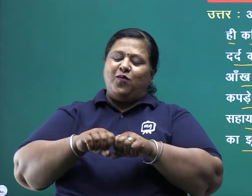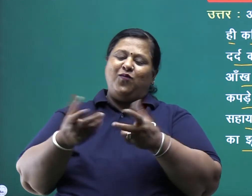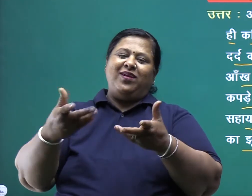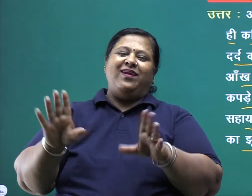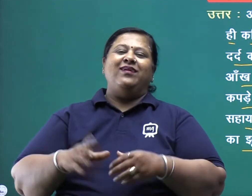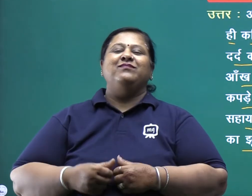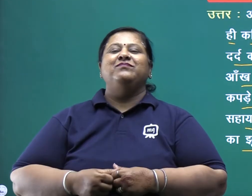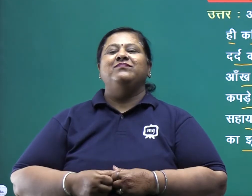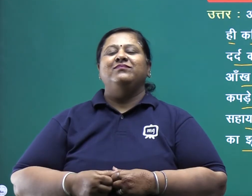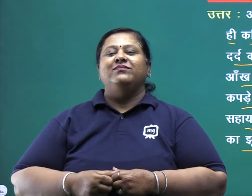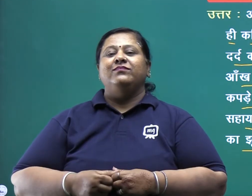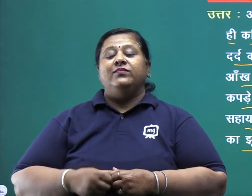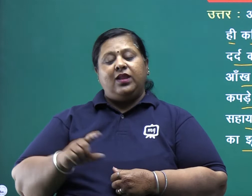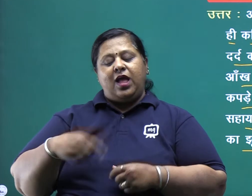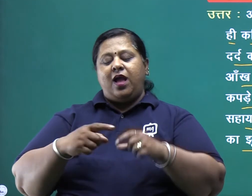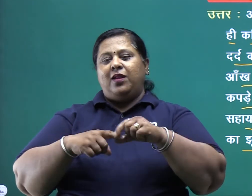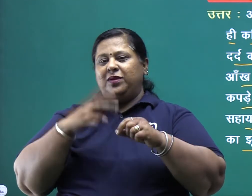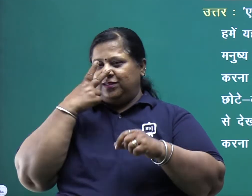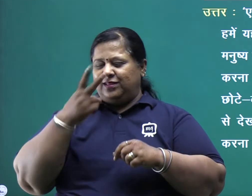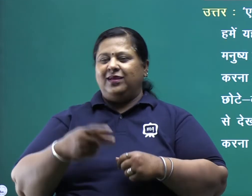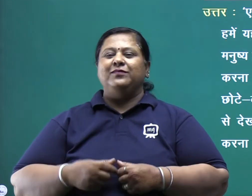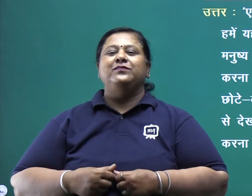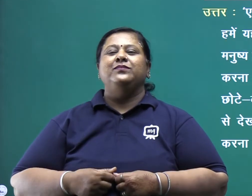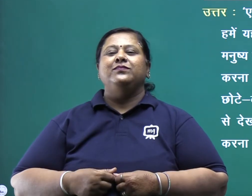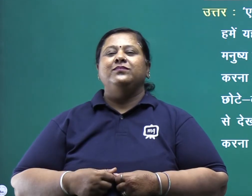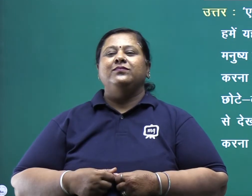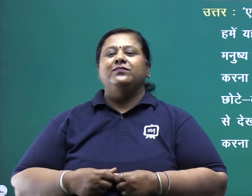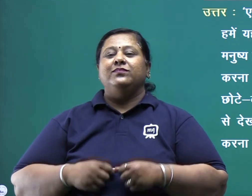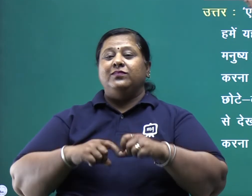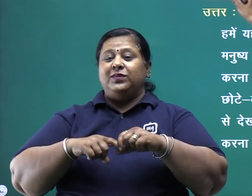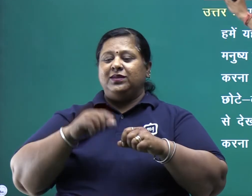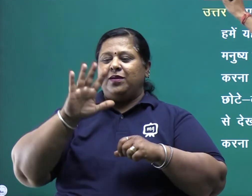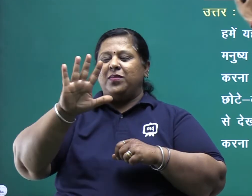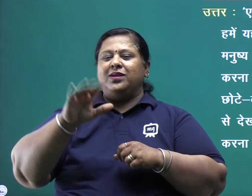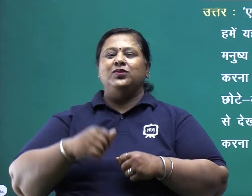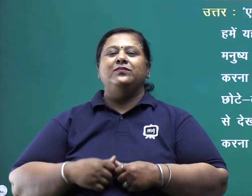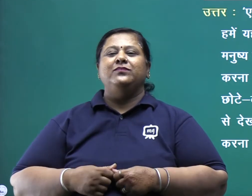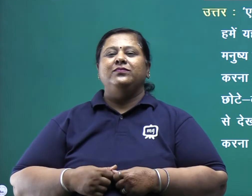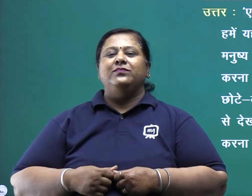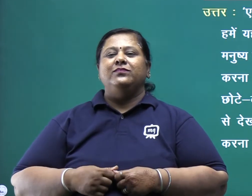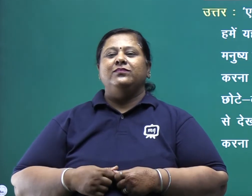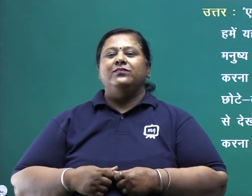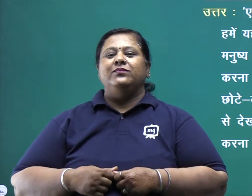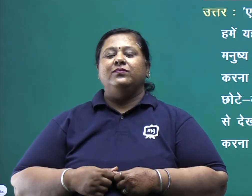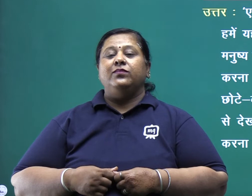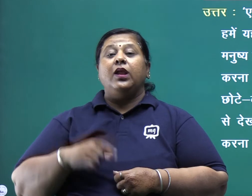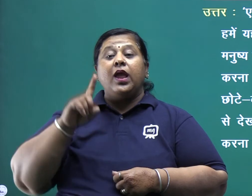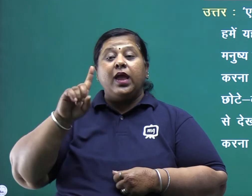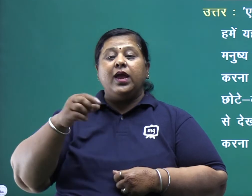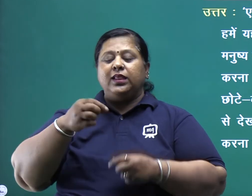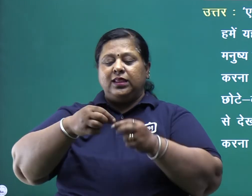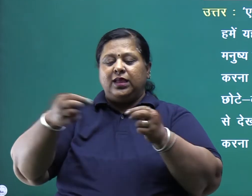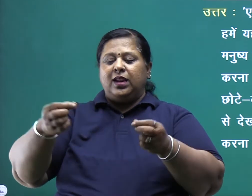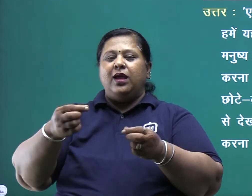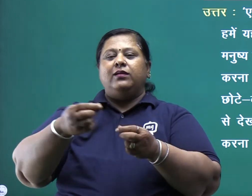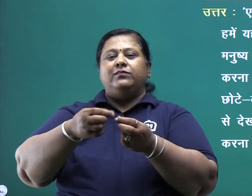गया। आगे का प्रश्न देखते हैं। प्रश्न संख्या 5, एक तिनका